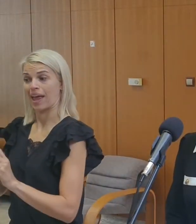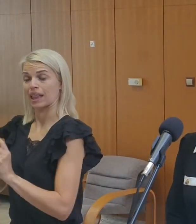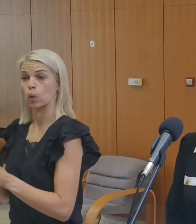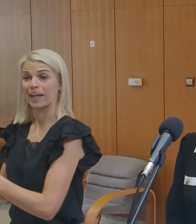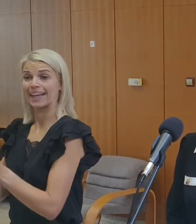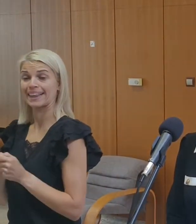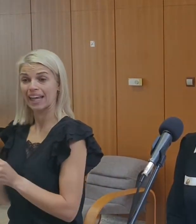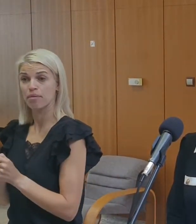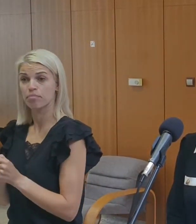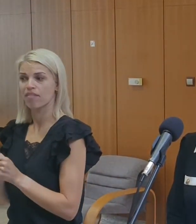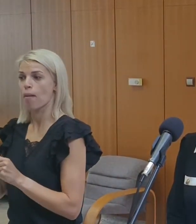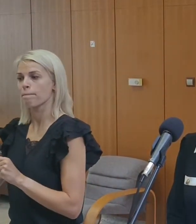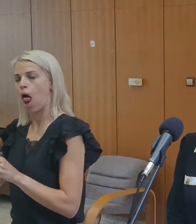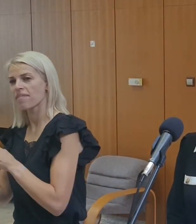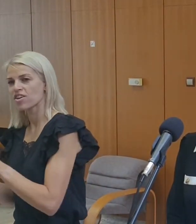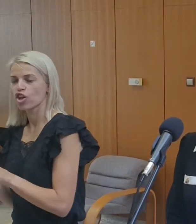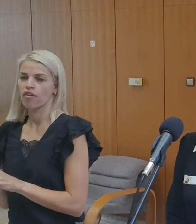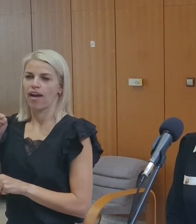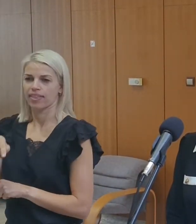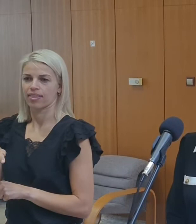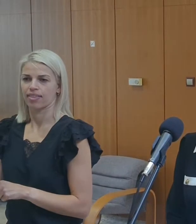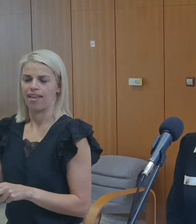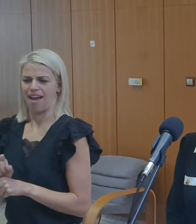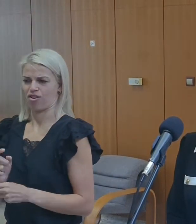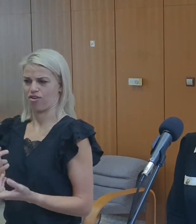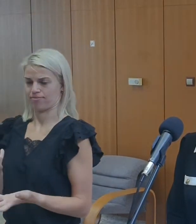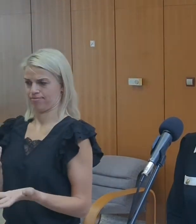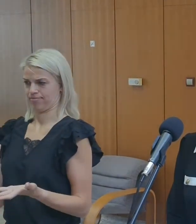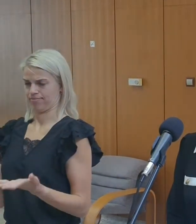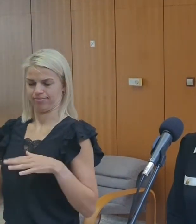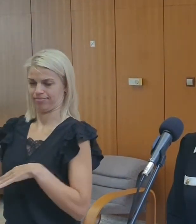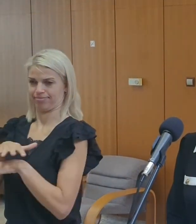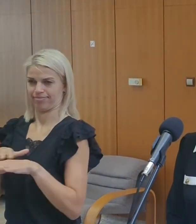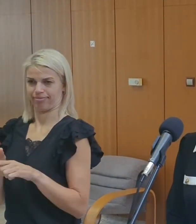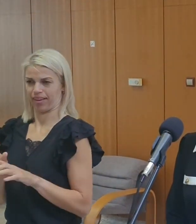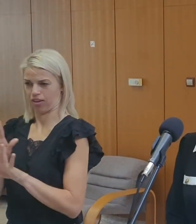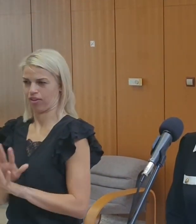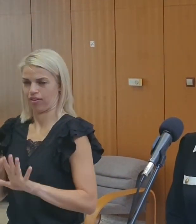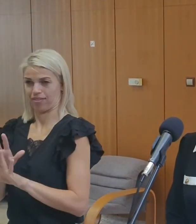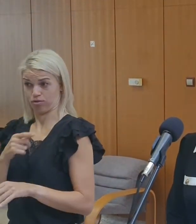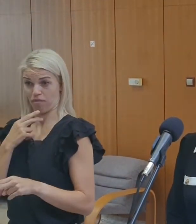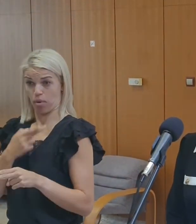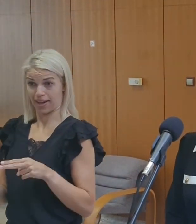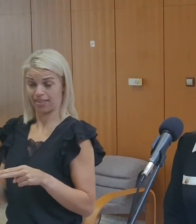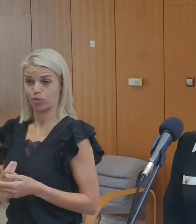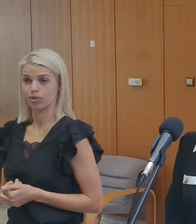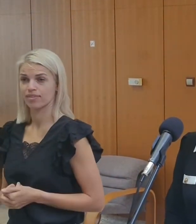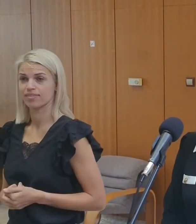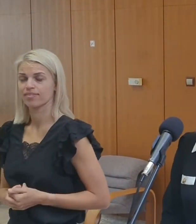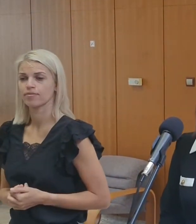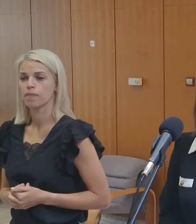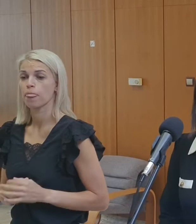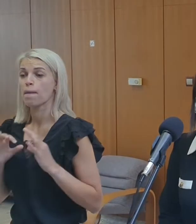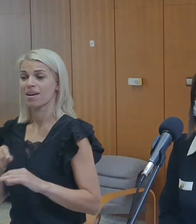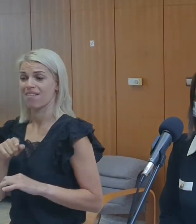vyšetrovať ten inšpekčný tím vlastne, ktorý vyšetruje. Že ako to máme chápať, ako sa na to máme pozerať, čo je podľa vás v poriadku, že to je takto? Myslím si, že ten